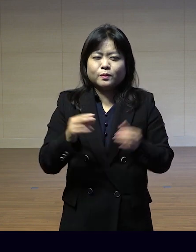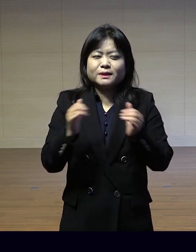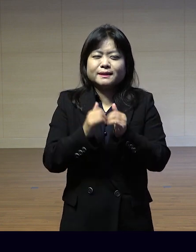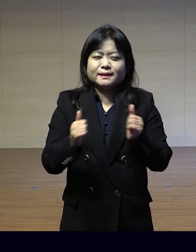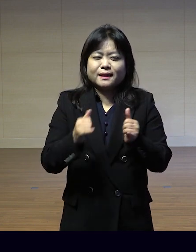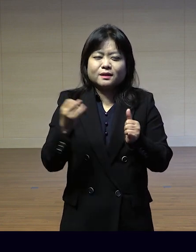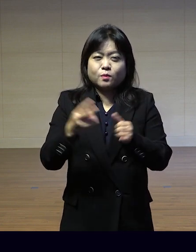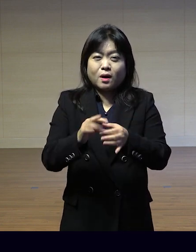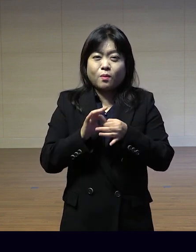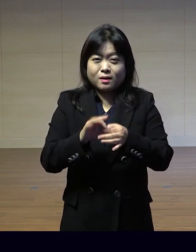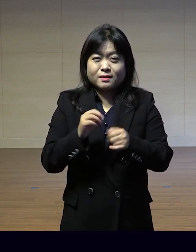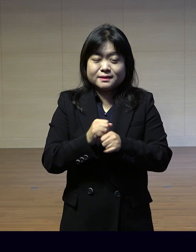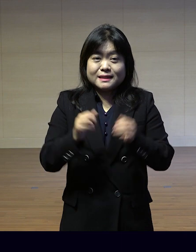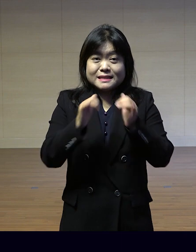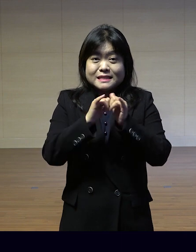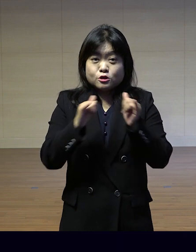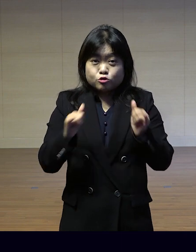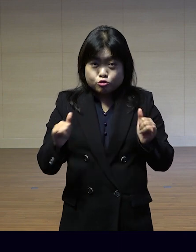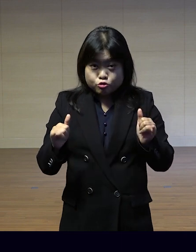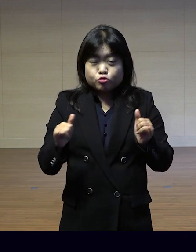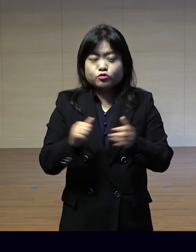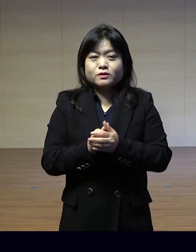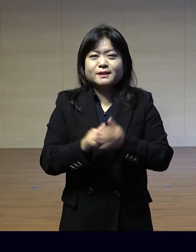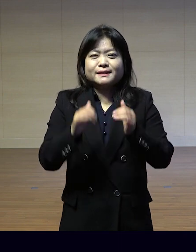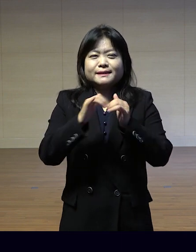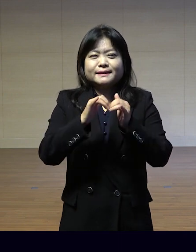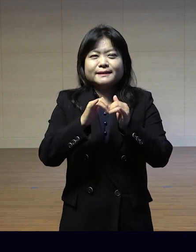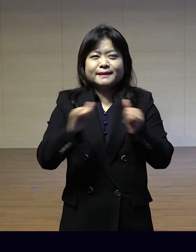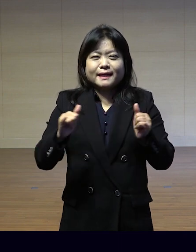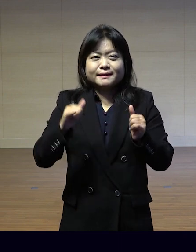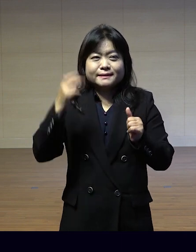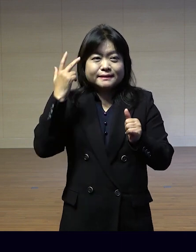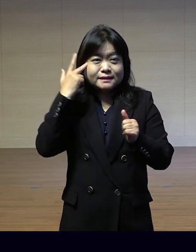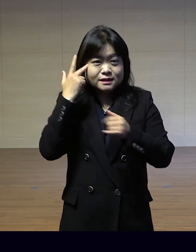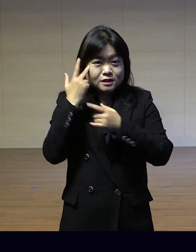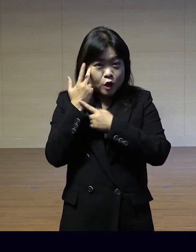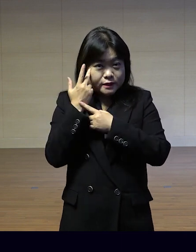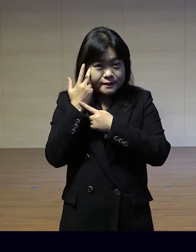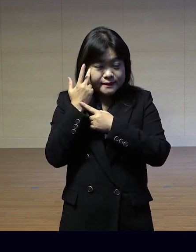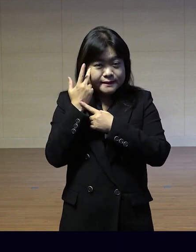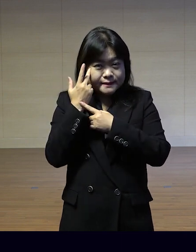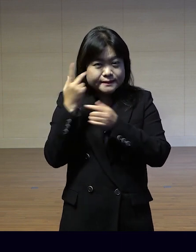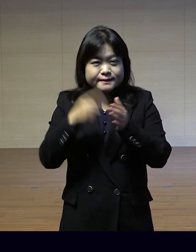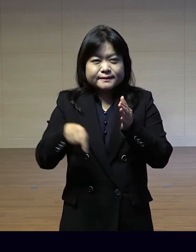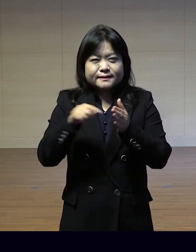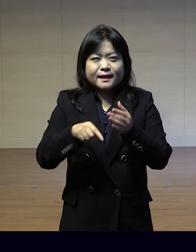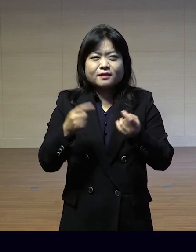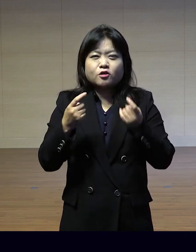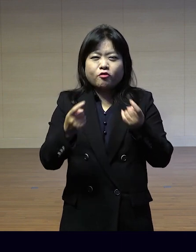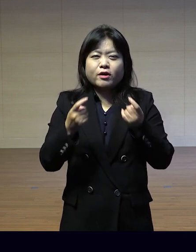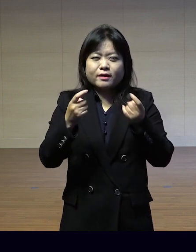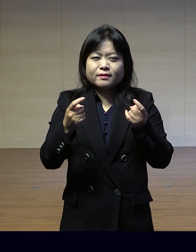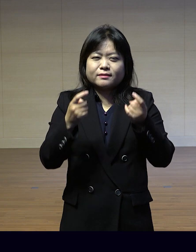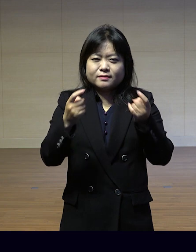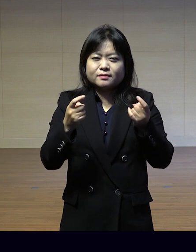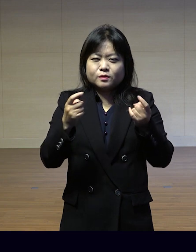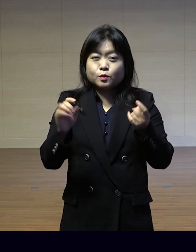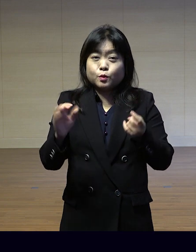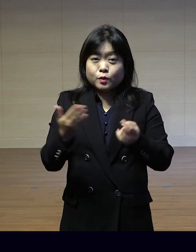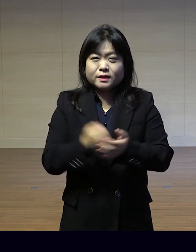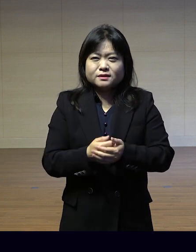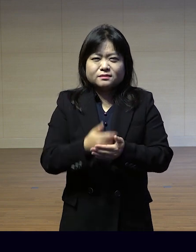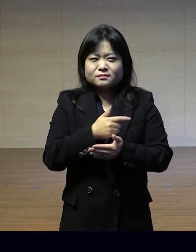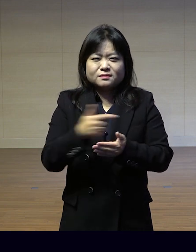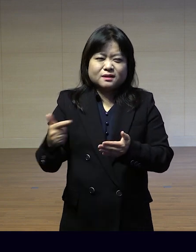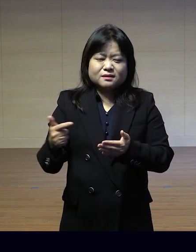인간과 관련해서는 우리 인간 정신의 일종의 여행이라고도 할 수 있는 아주